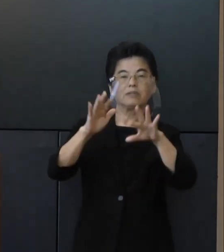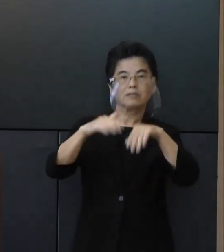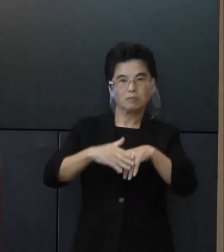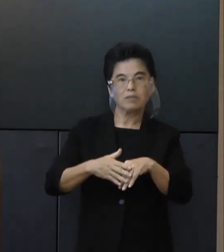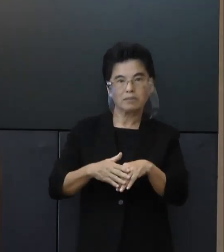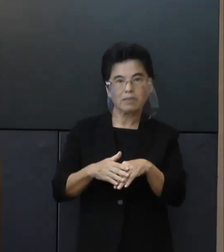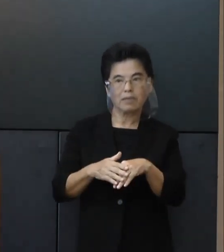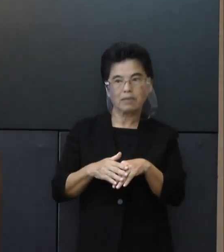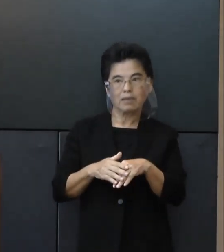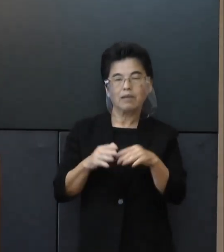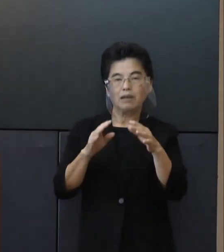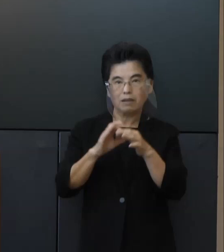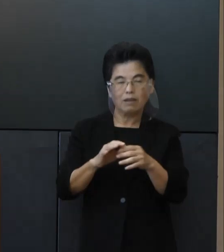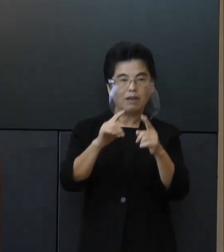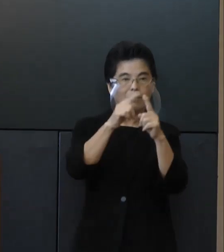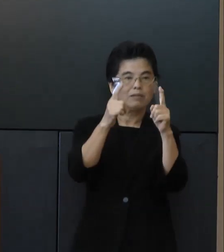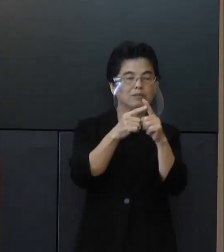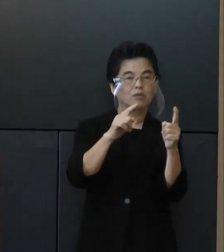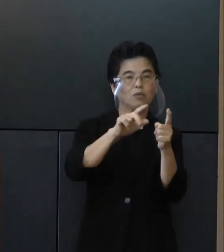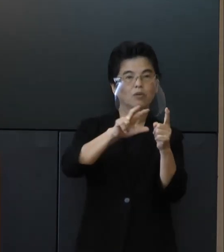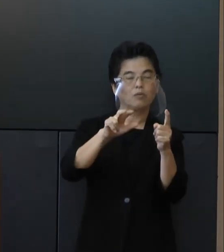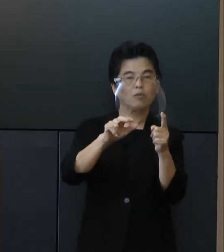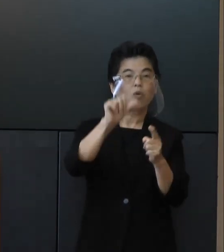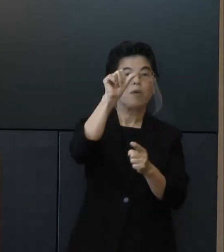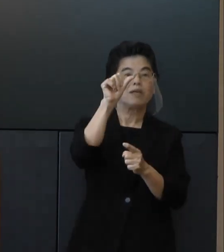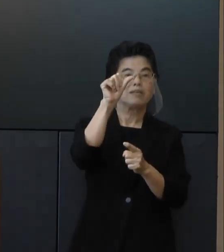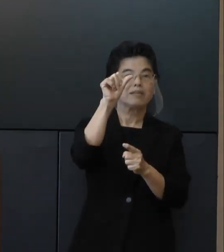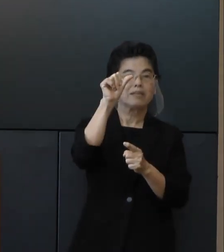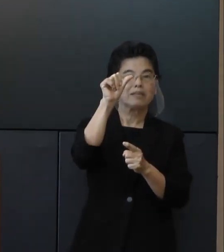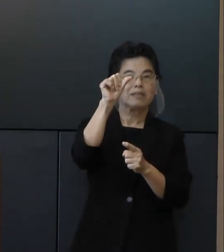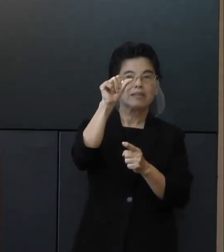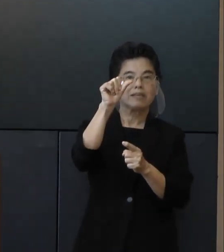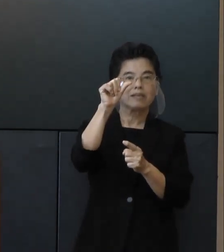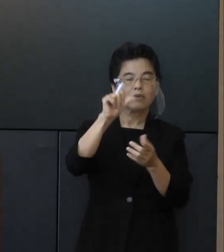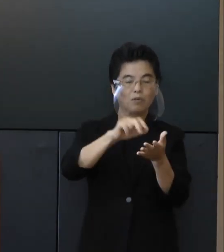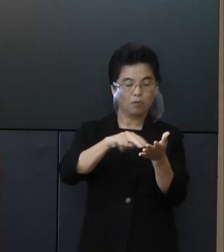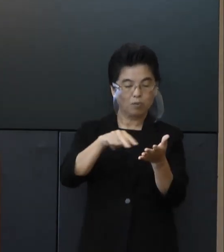今週の5ページを見ていただきたいのですけれども、